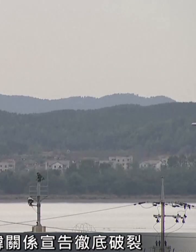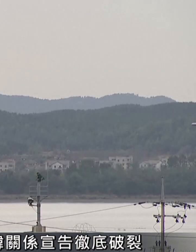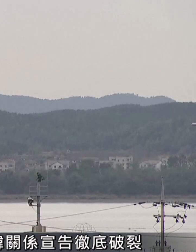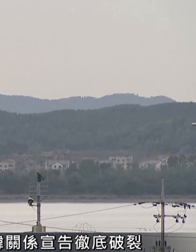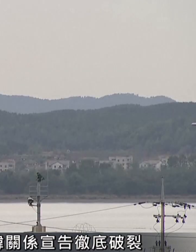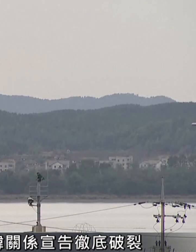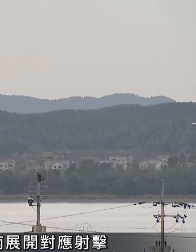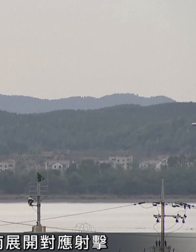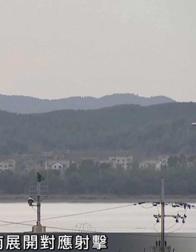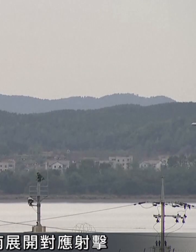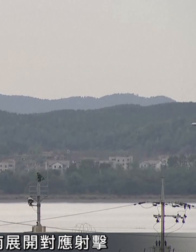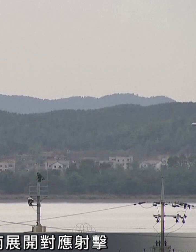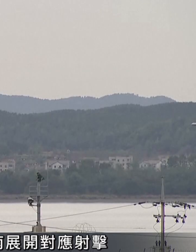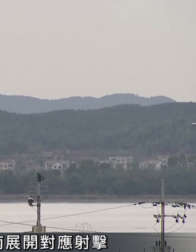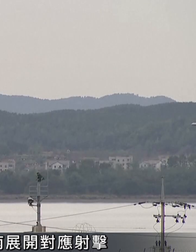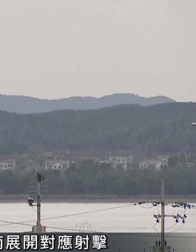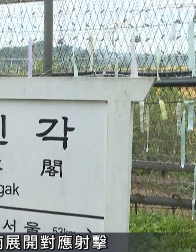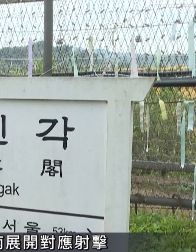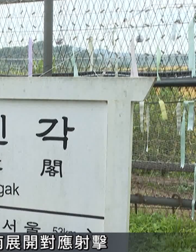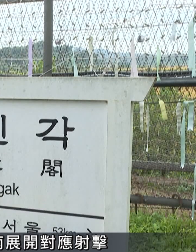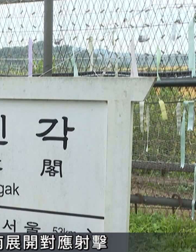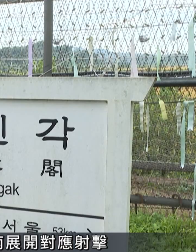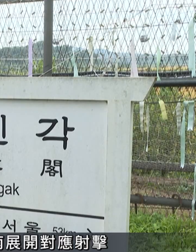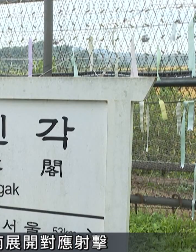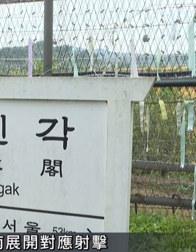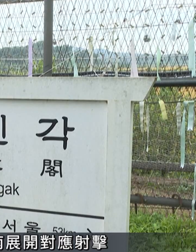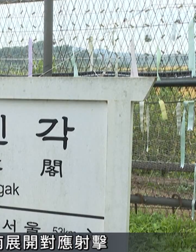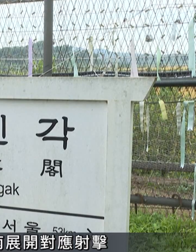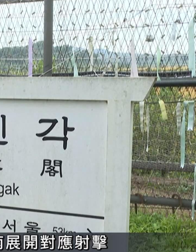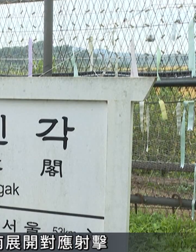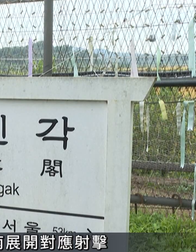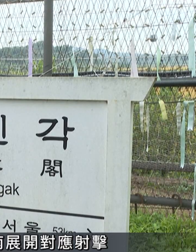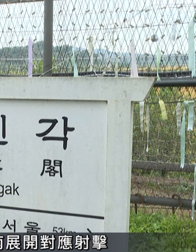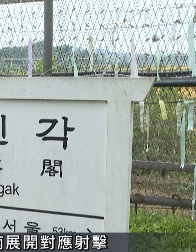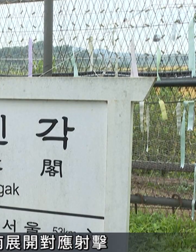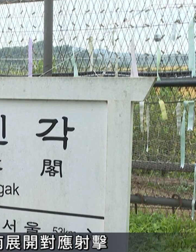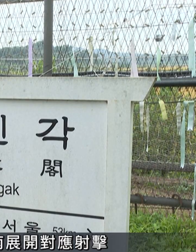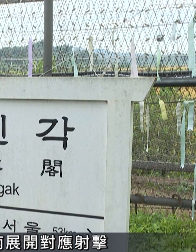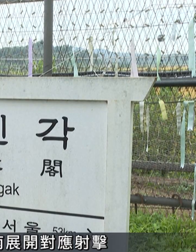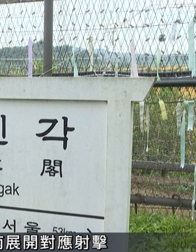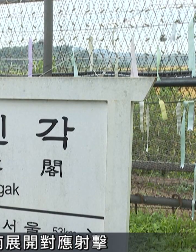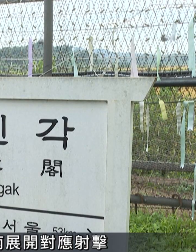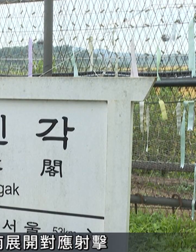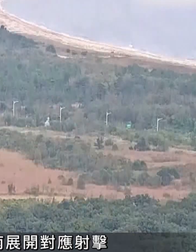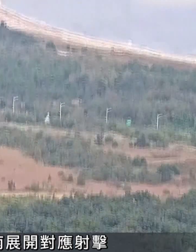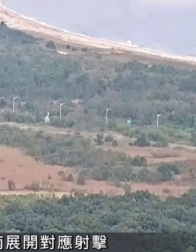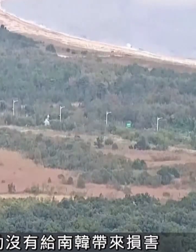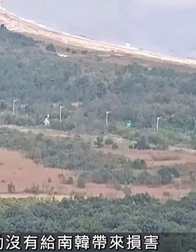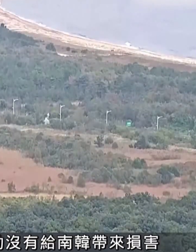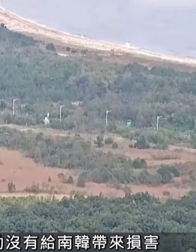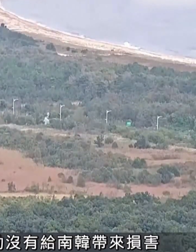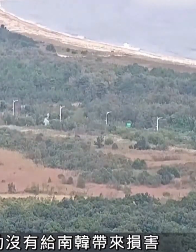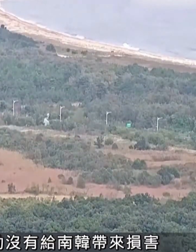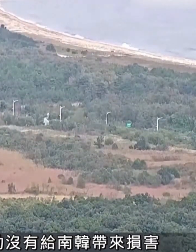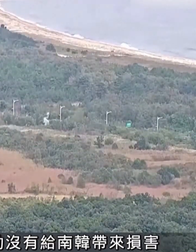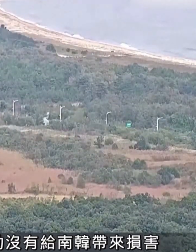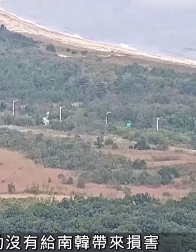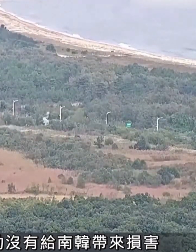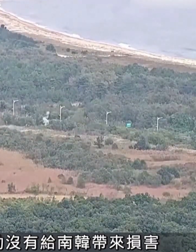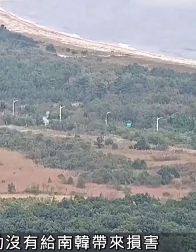道路后，则朝军事分界线以南展开对应射击。南韩联合参谋本部表示，目前北韩的爆破行动没有给南